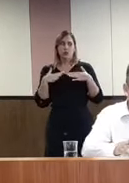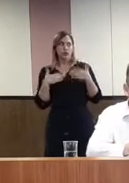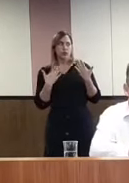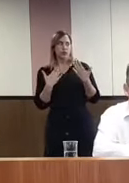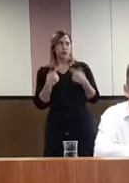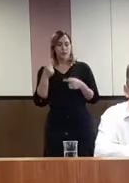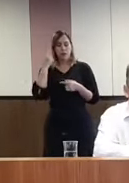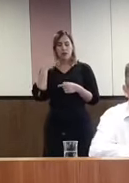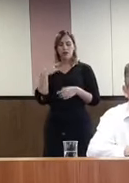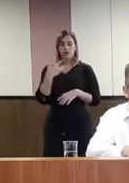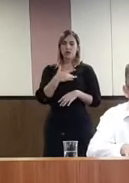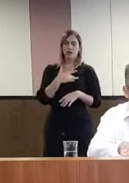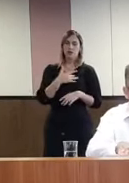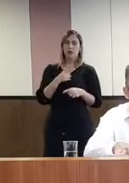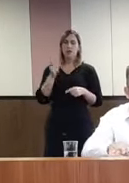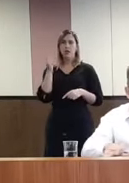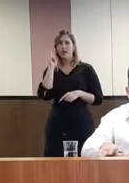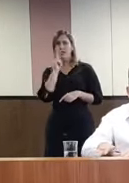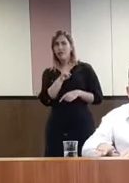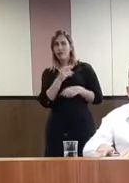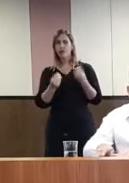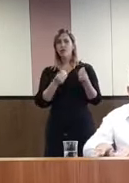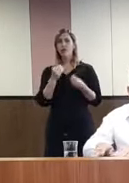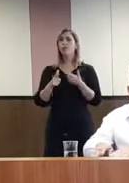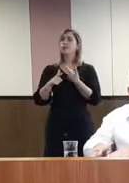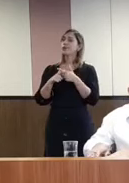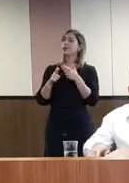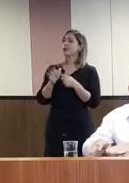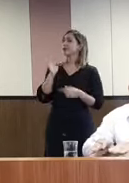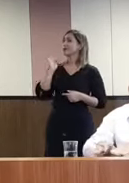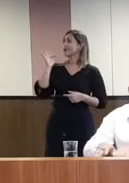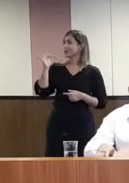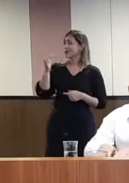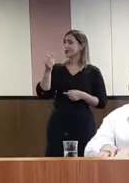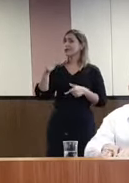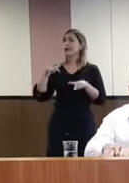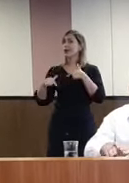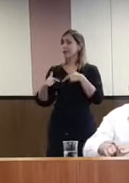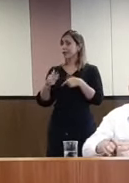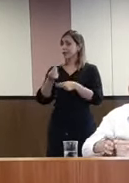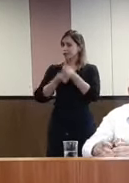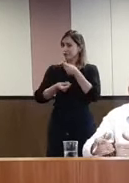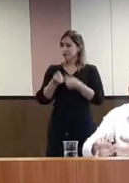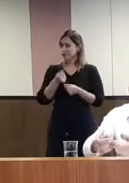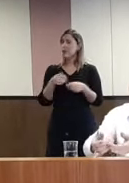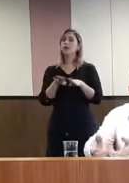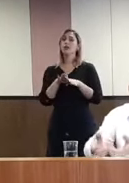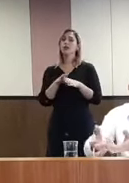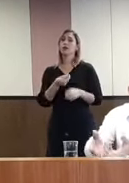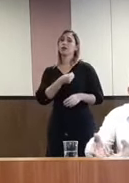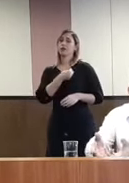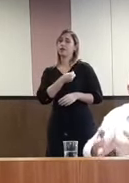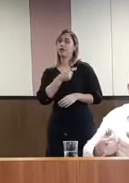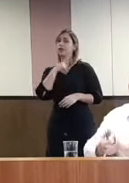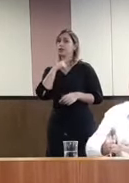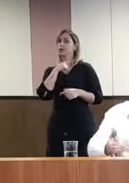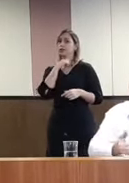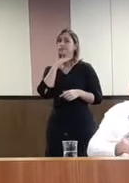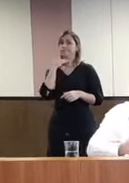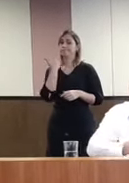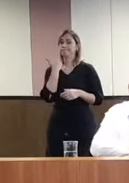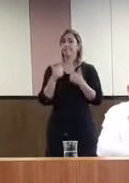o problema da saúde, não olharam esse problema, né, econômico, de empregos, né, de vidas que serão arruinadas,